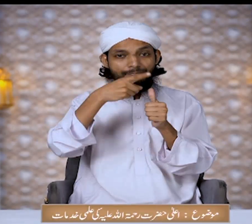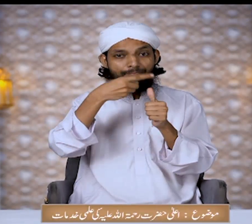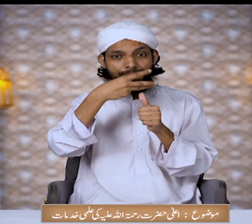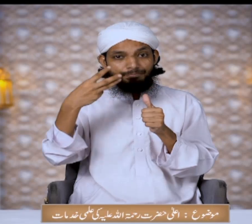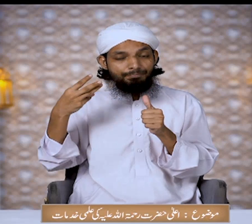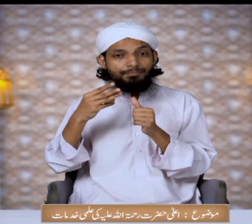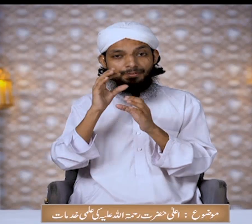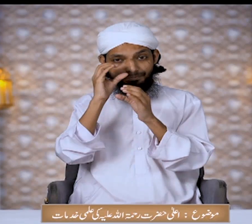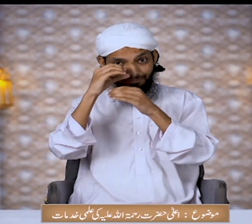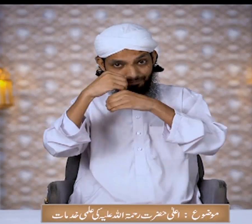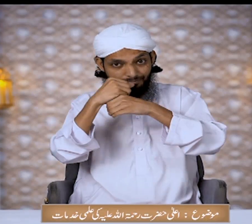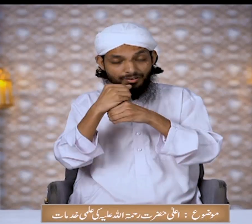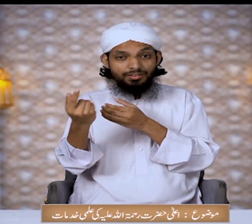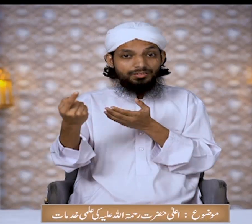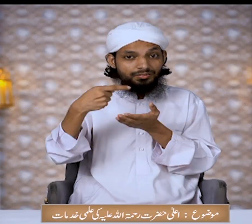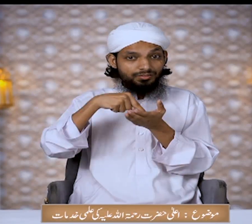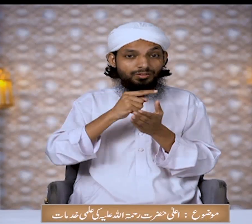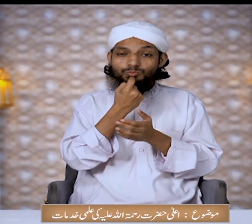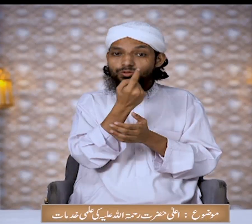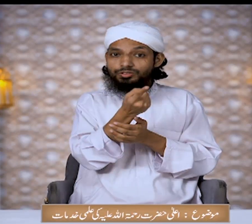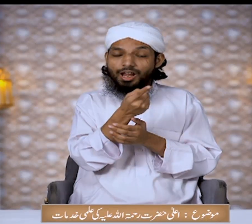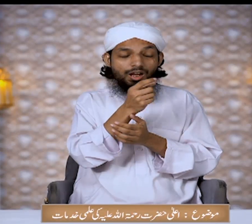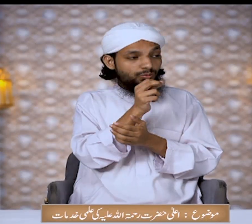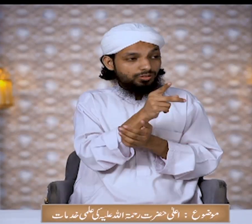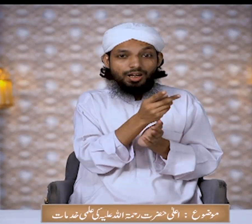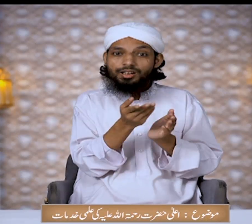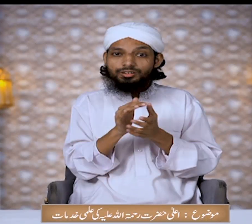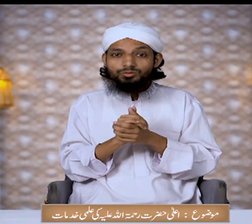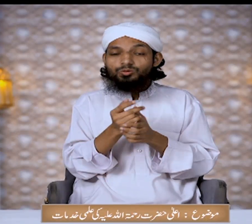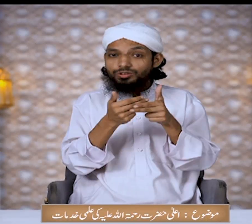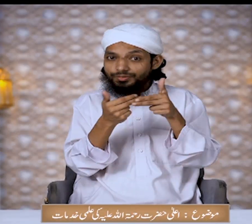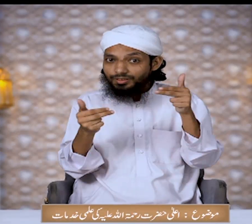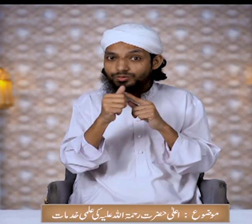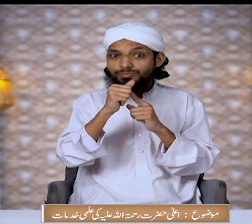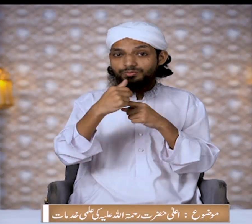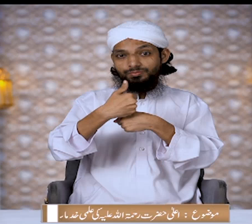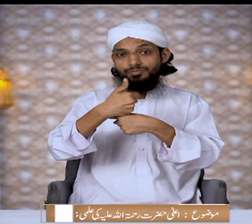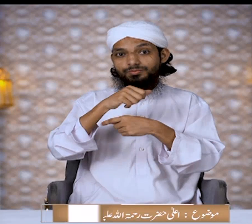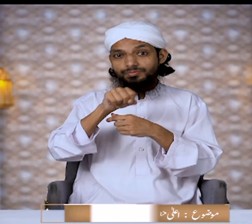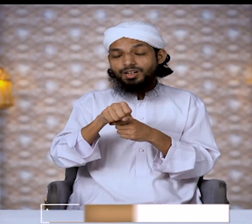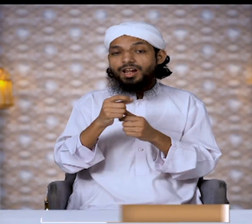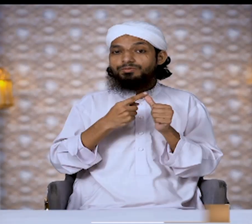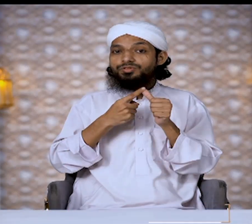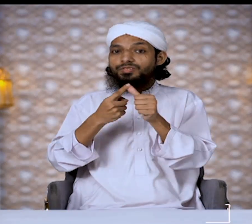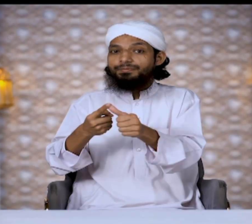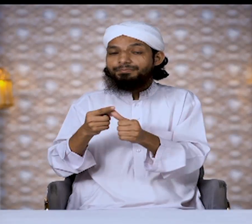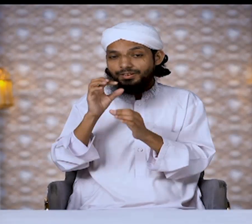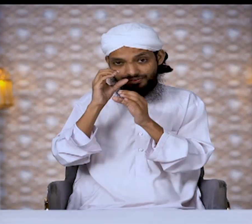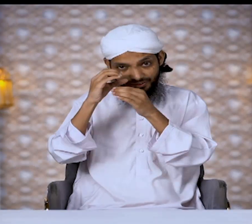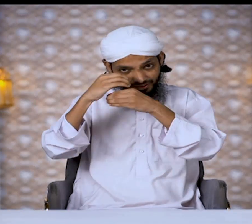جدید سائنسی نظریات کو قبول کر لینے کی دعوت دی اور اس کے فائدوں کو بھی سمجھایا، مگر آپ رحمۃ اللہ علیہ نے اس کے جواب میں لکھا، سائنس